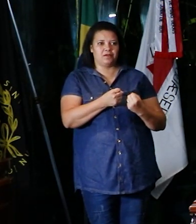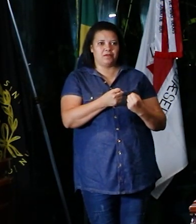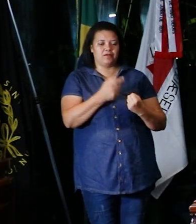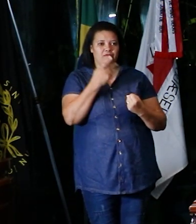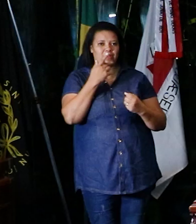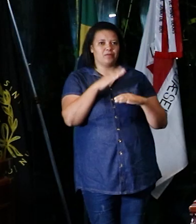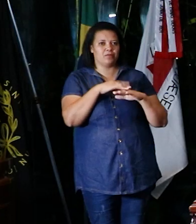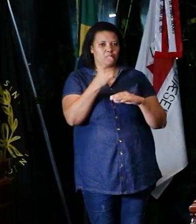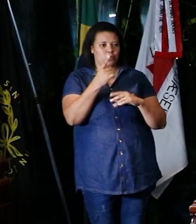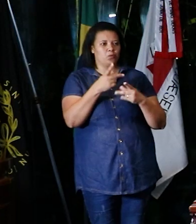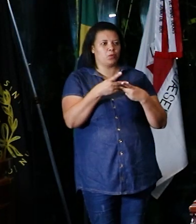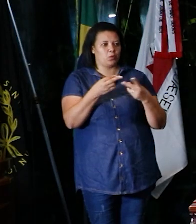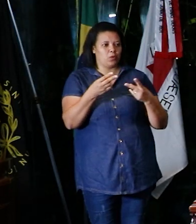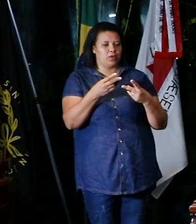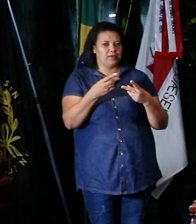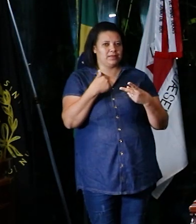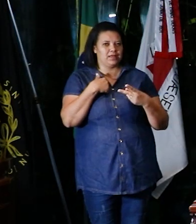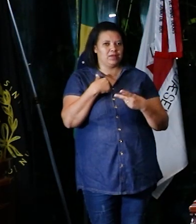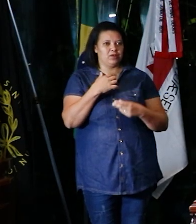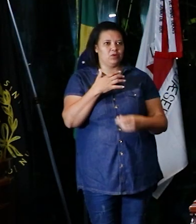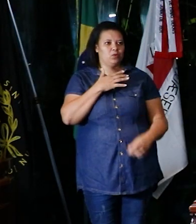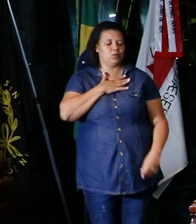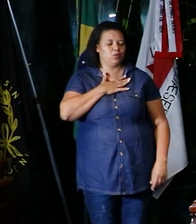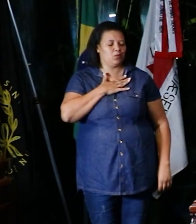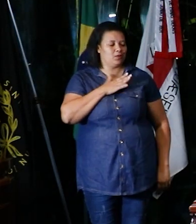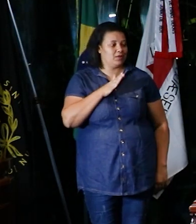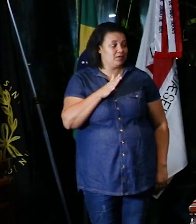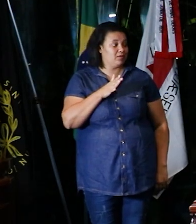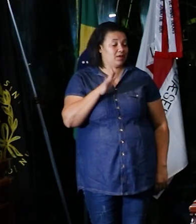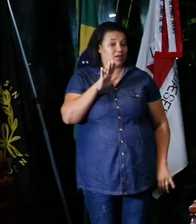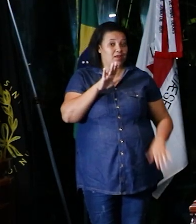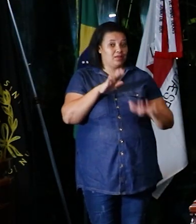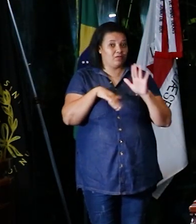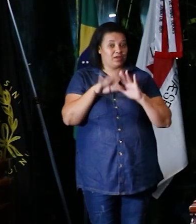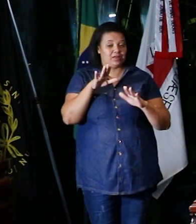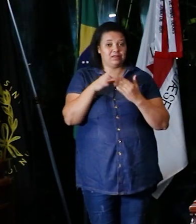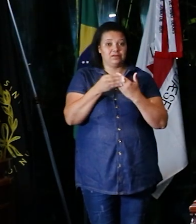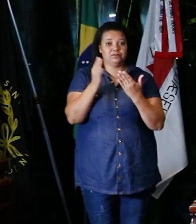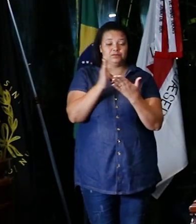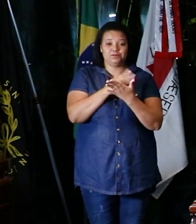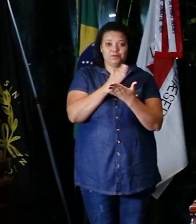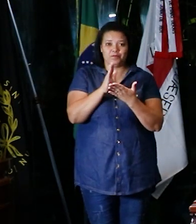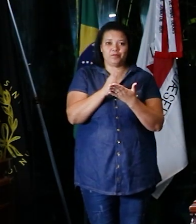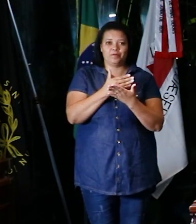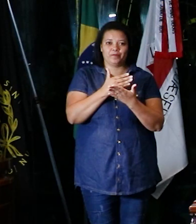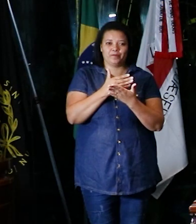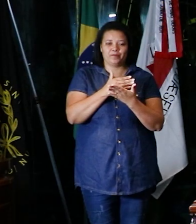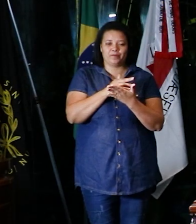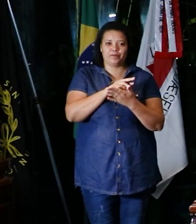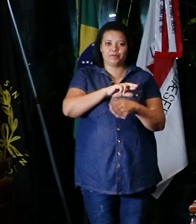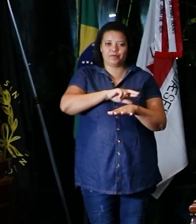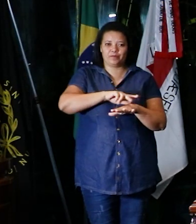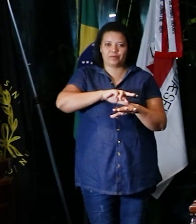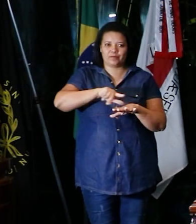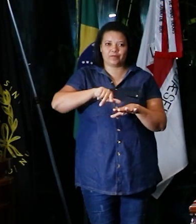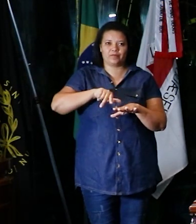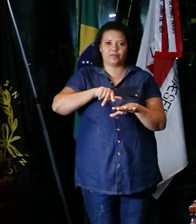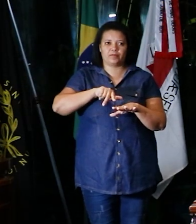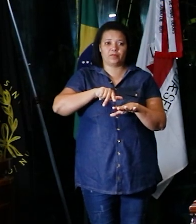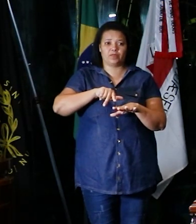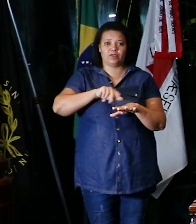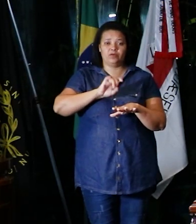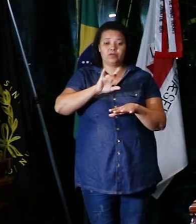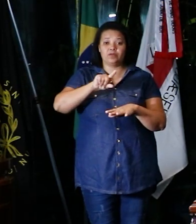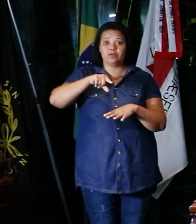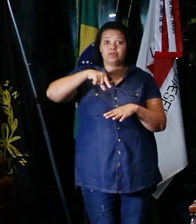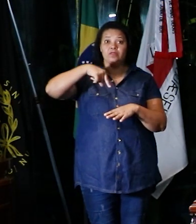uma coisa que me incomoda demais. É que vários livros dele são póstumos.